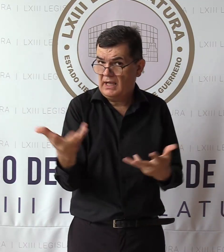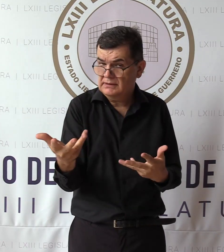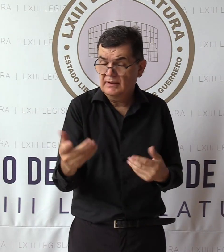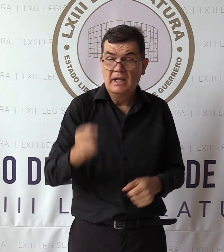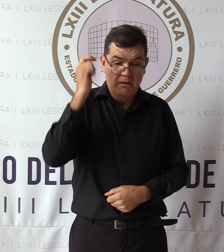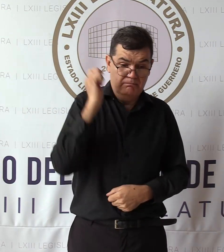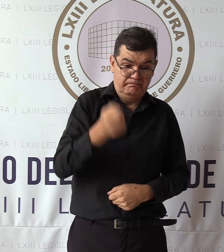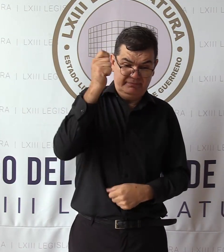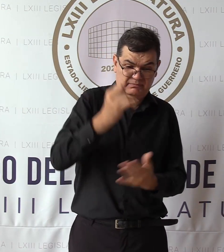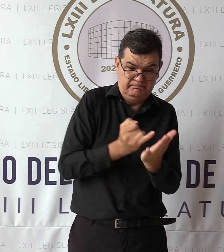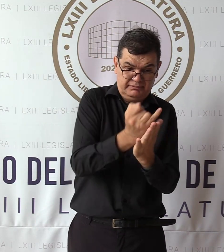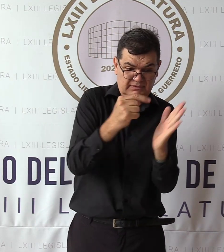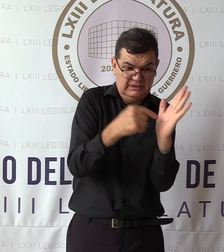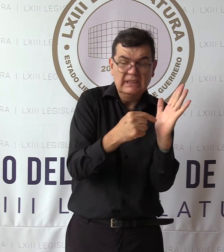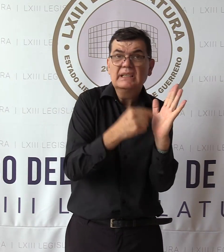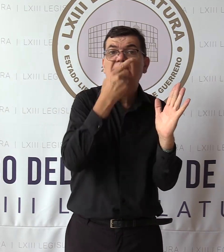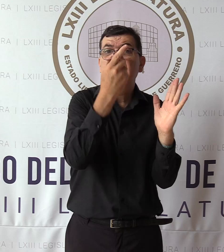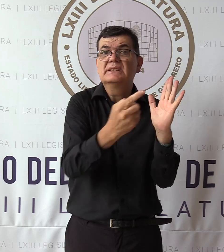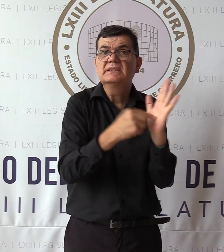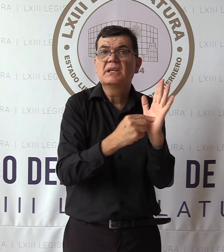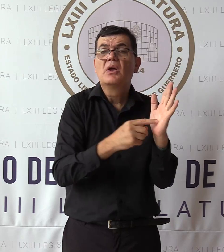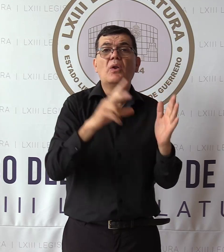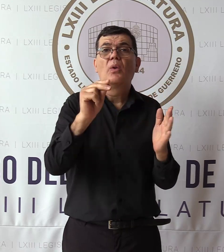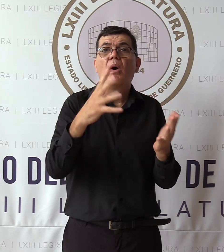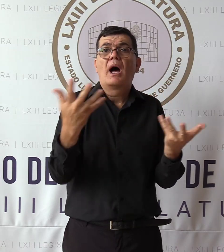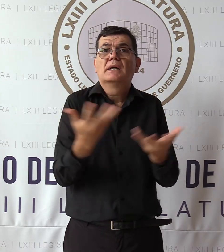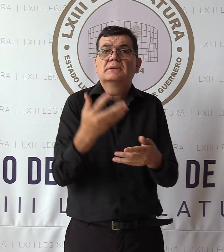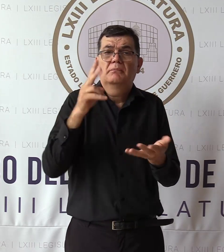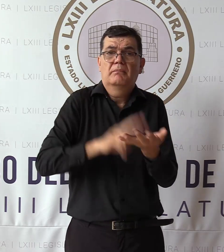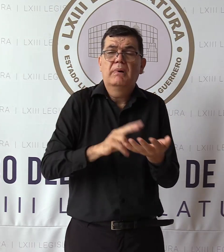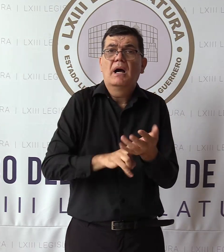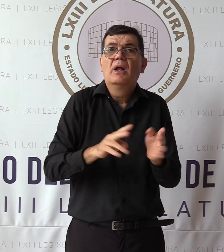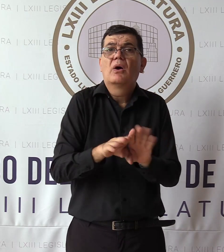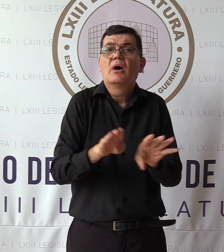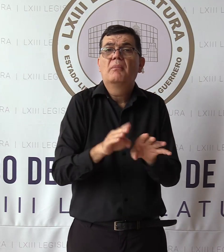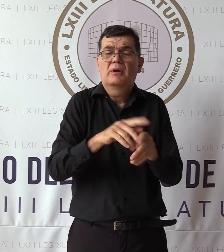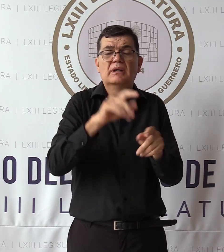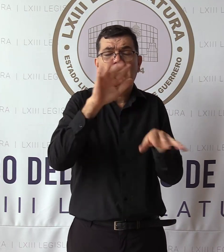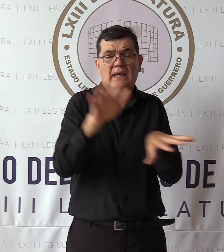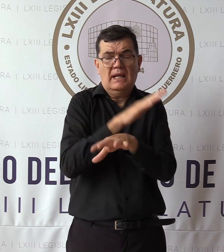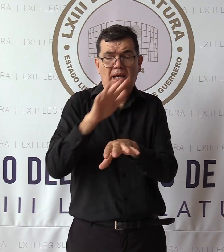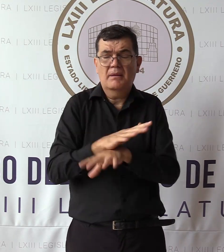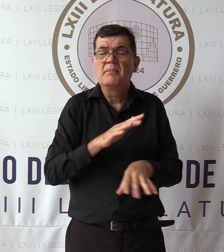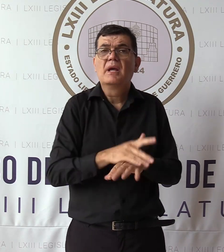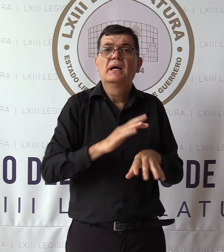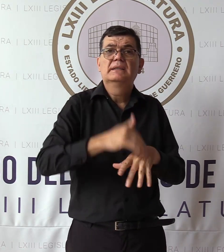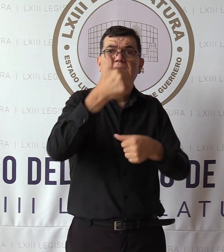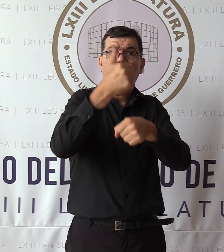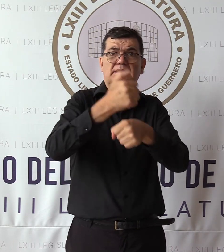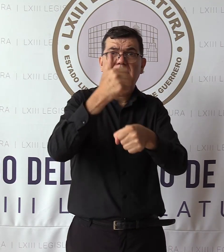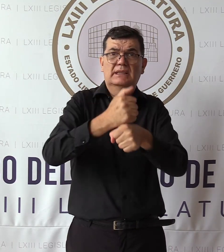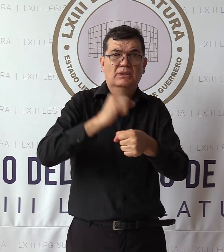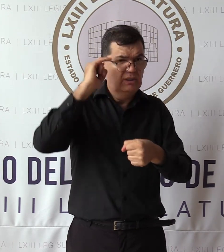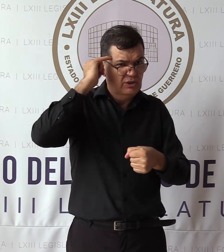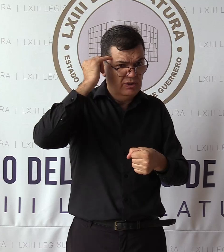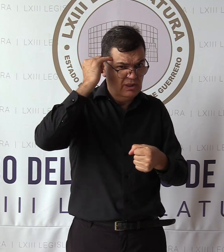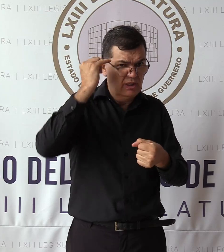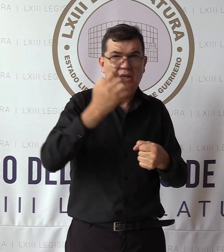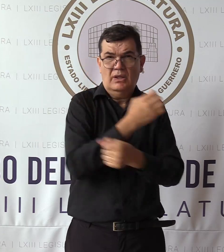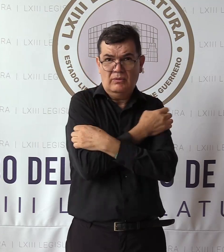se declara la invalidez del decreto por el que se reforman los capítulos 6, Educación Indígena, conformados por los artículos